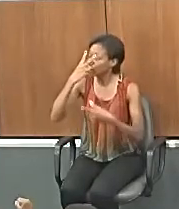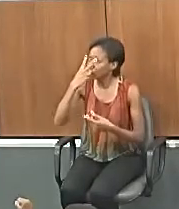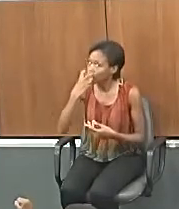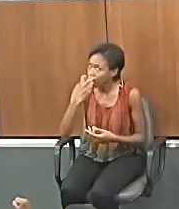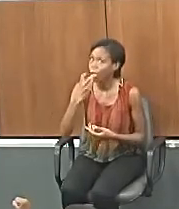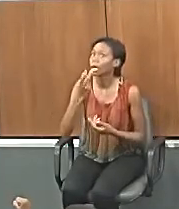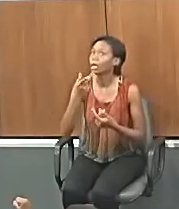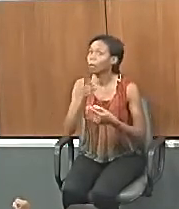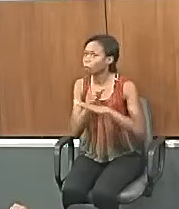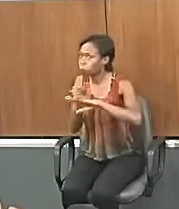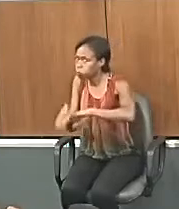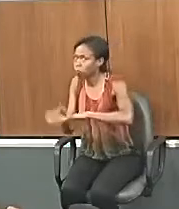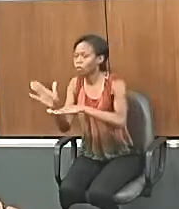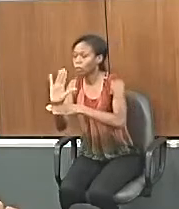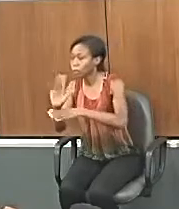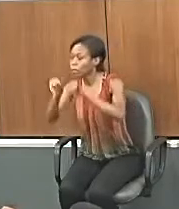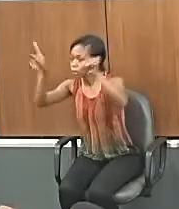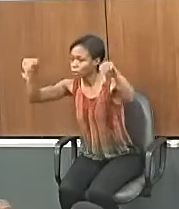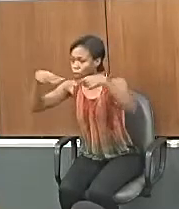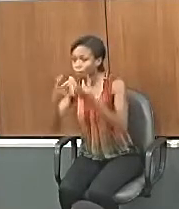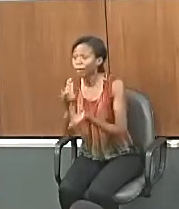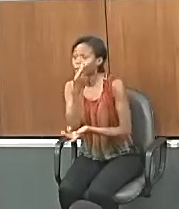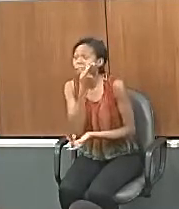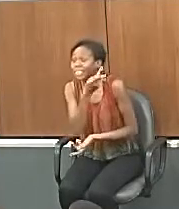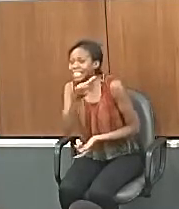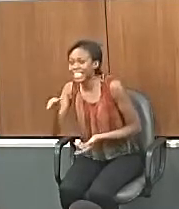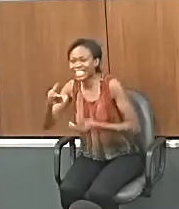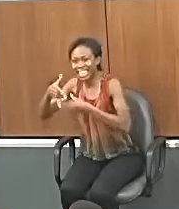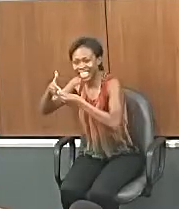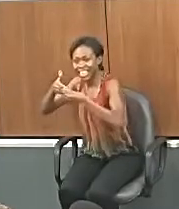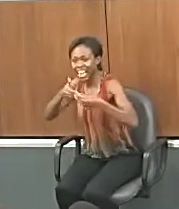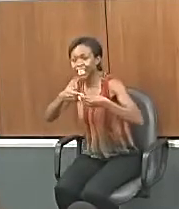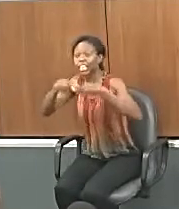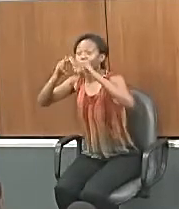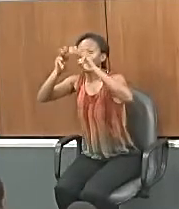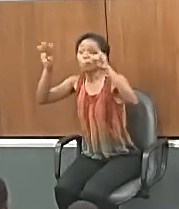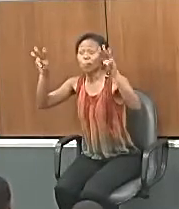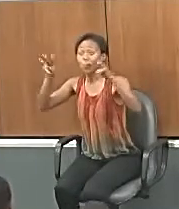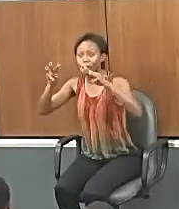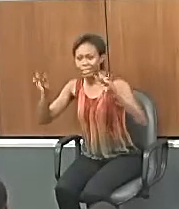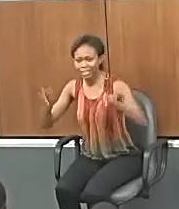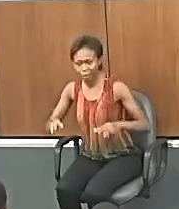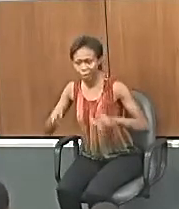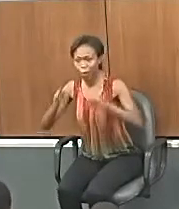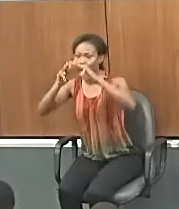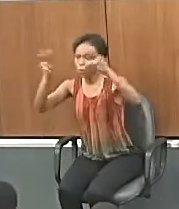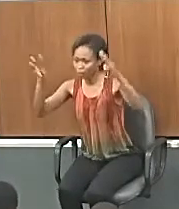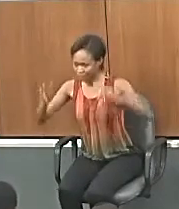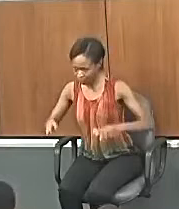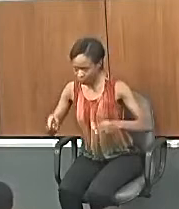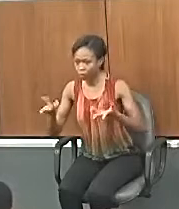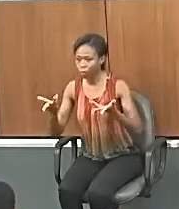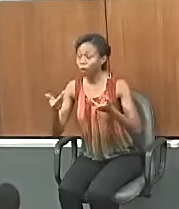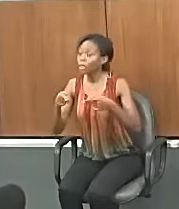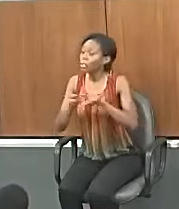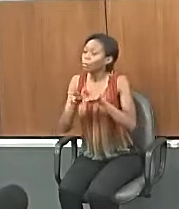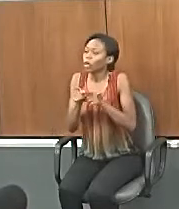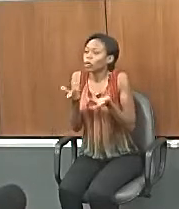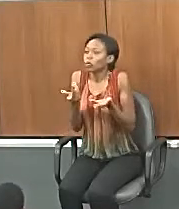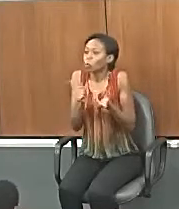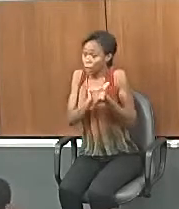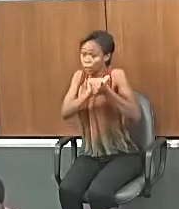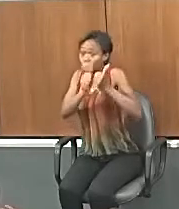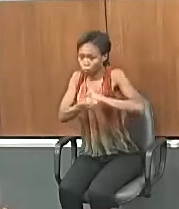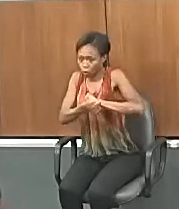cego é visita guiada nos museus é a questão do esporte como foi bem